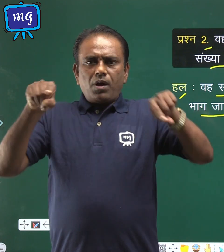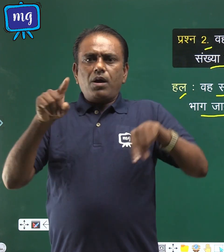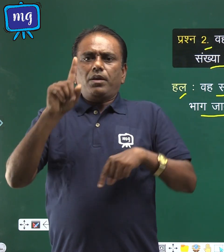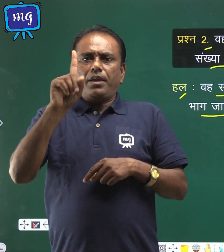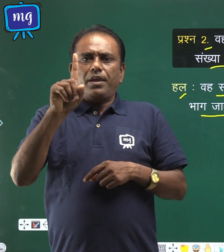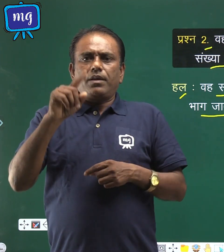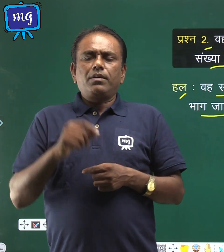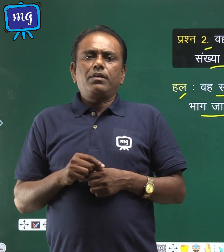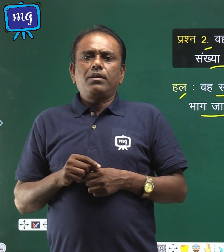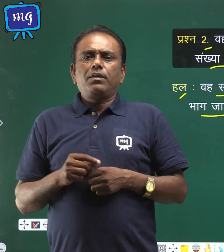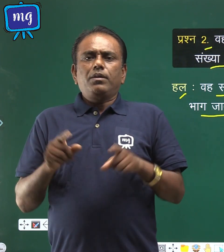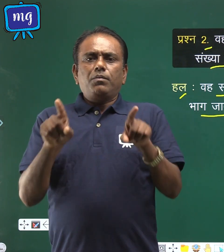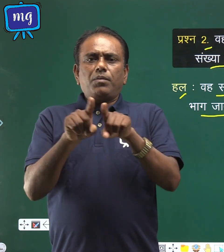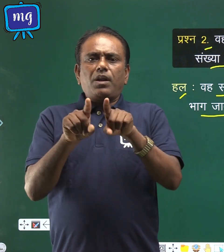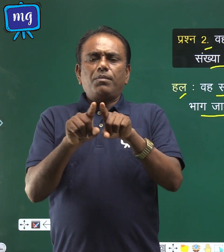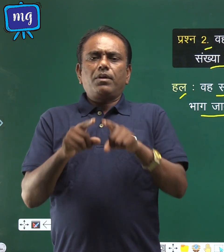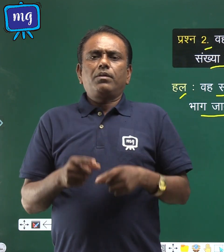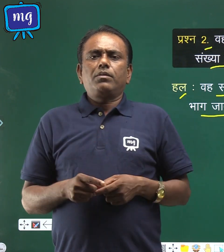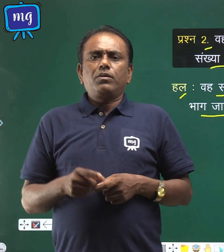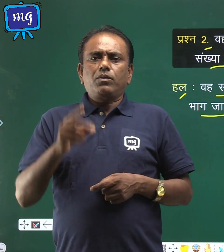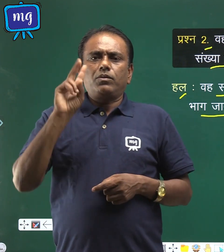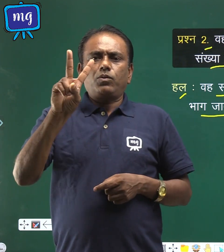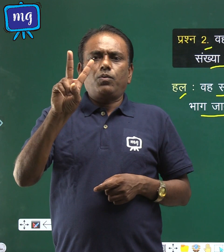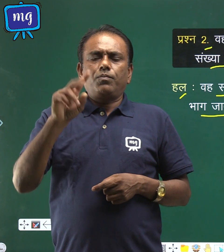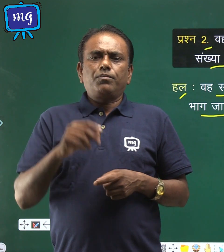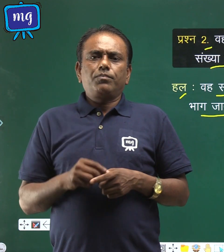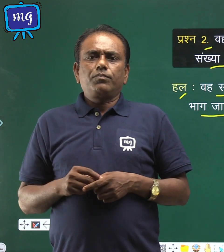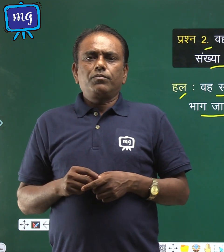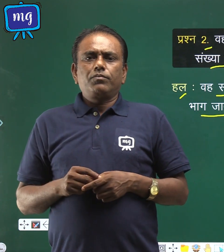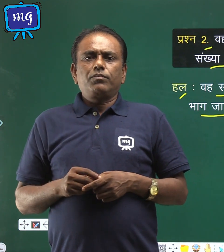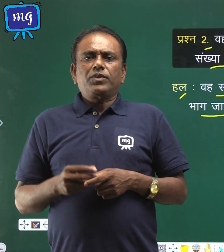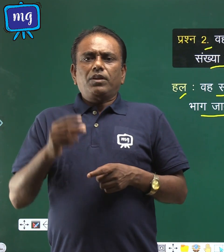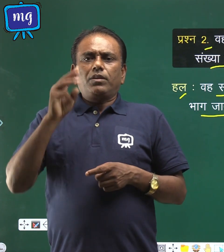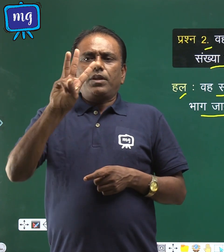2/1 बराबर 2,